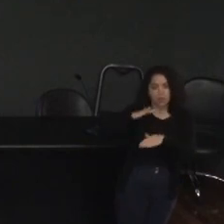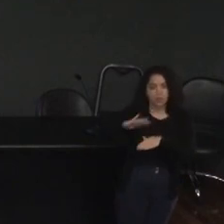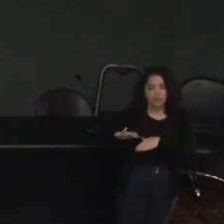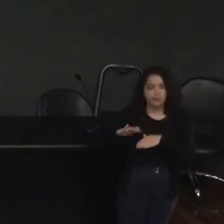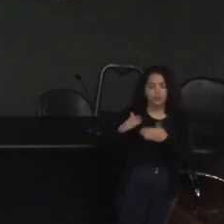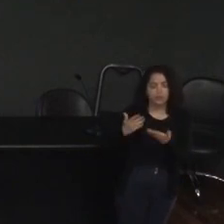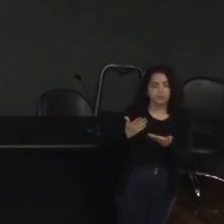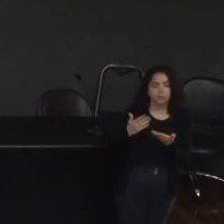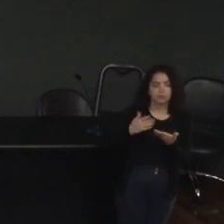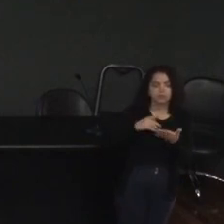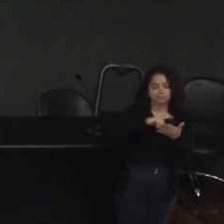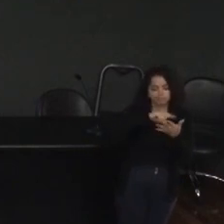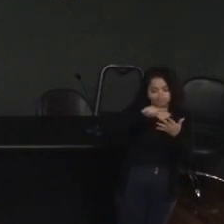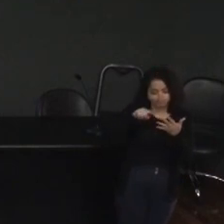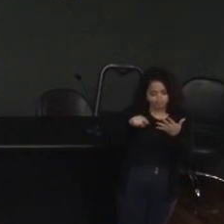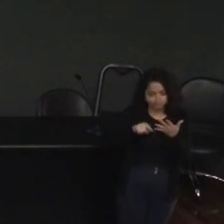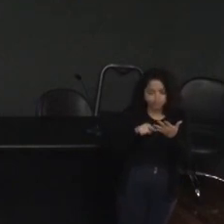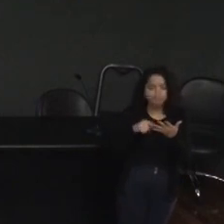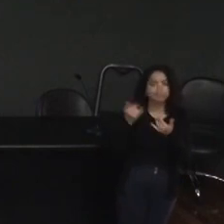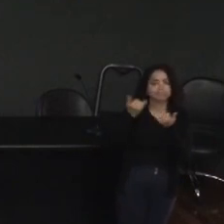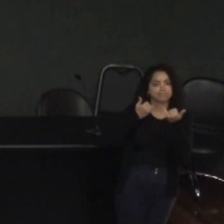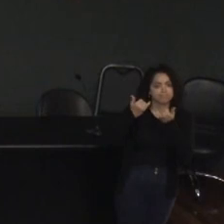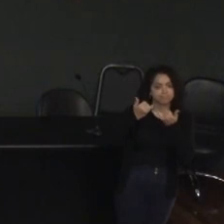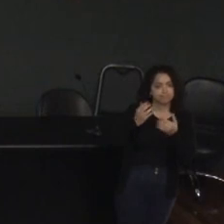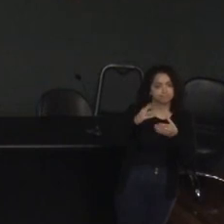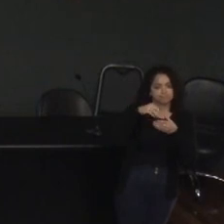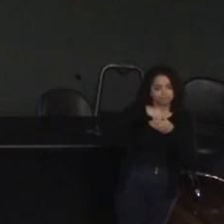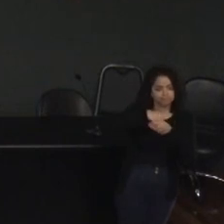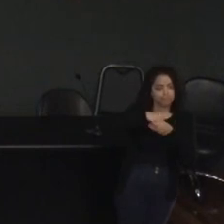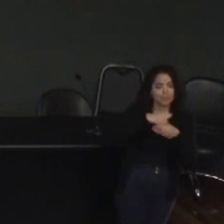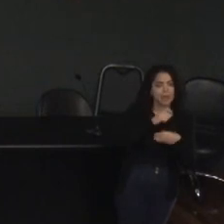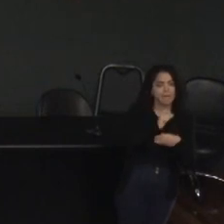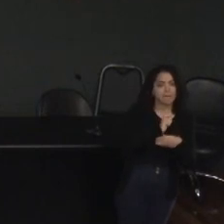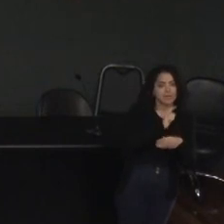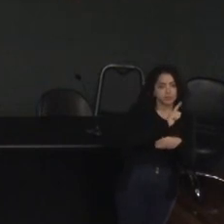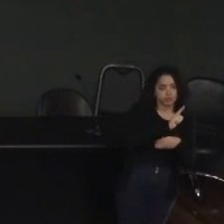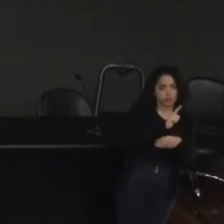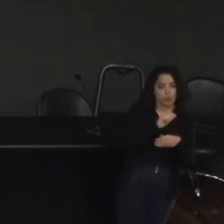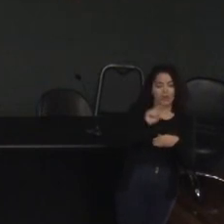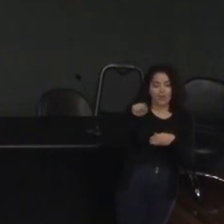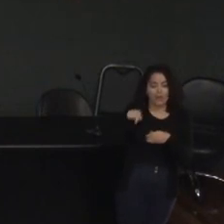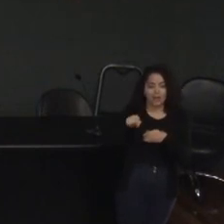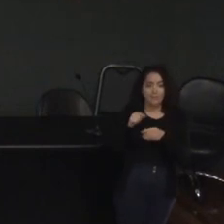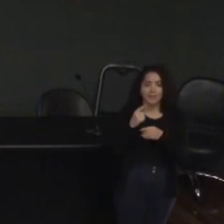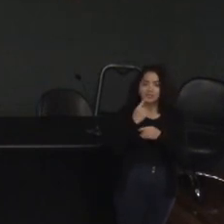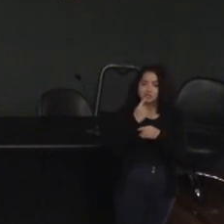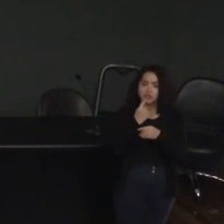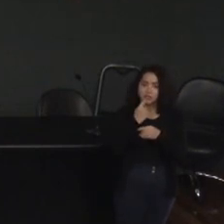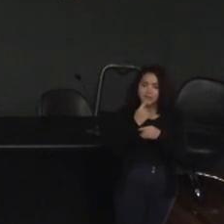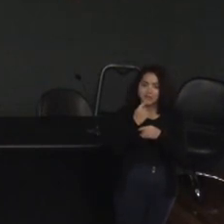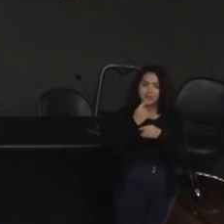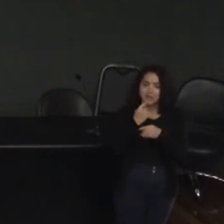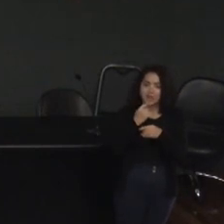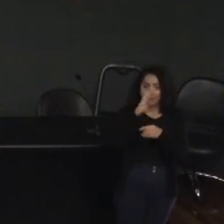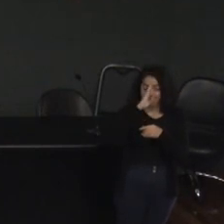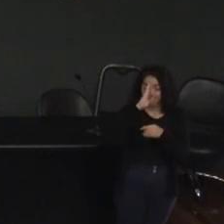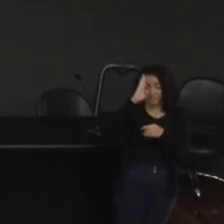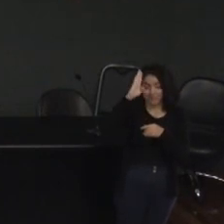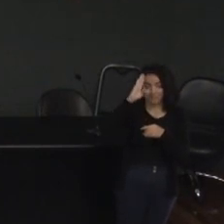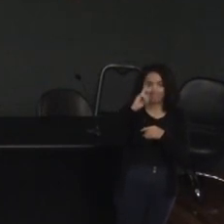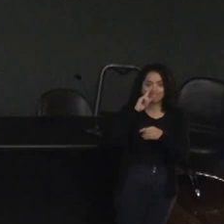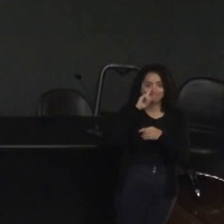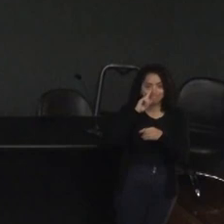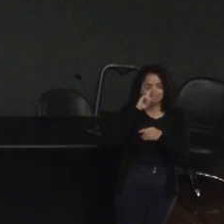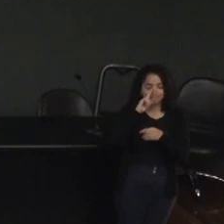Adolescente né e etc Então eu tenho todas as informações da parte Azul a parte vermelha é a matriz de risco